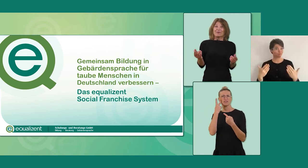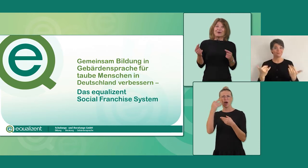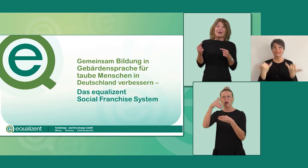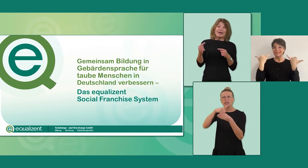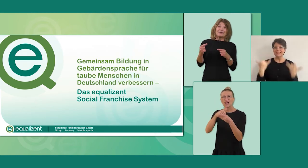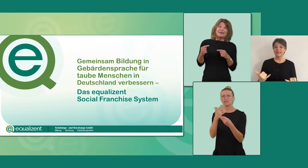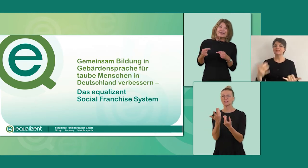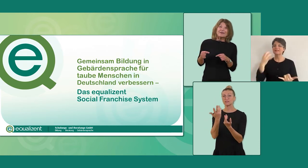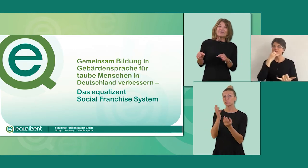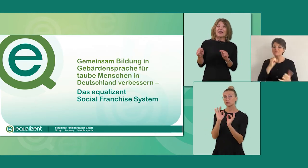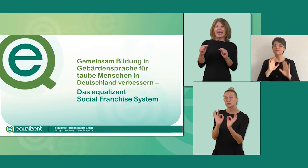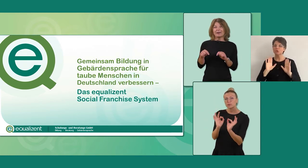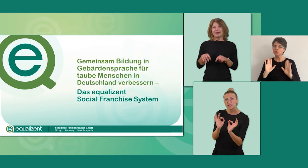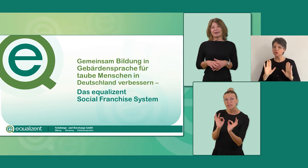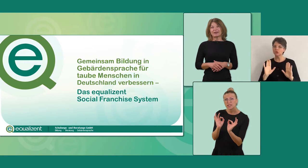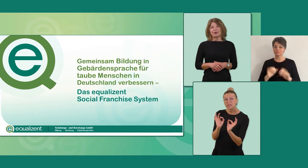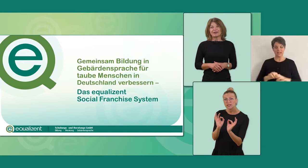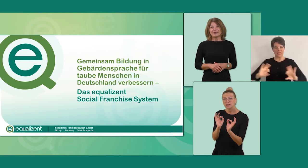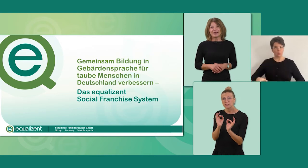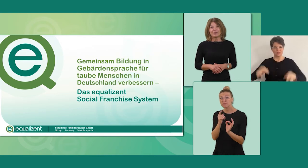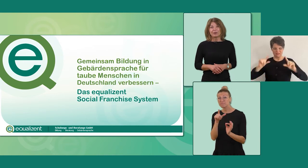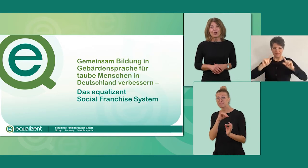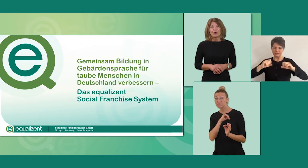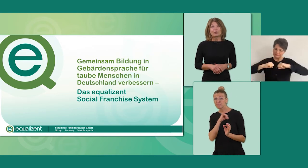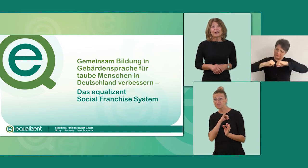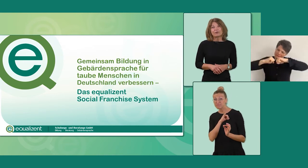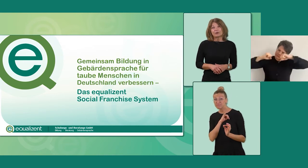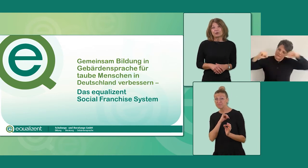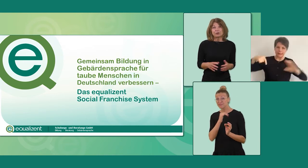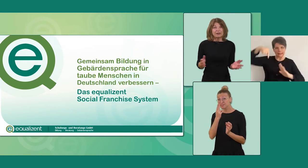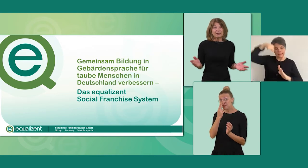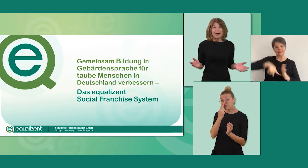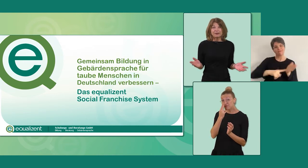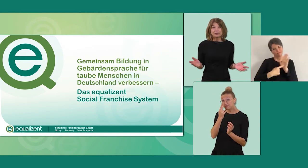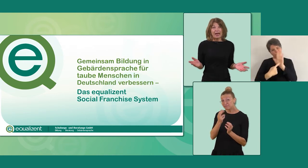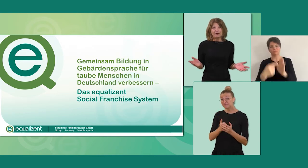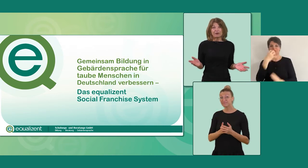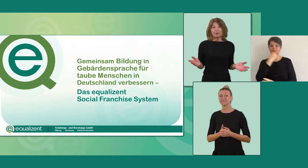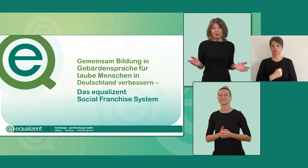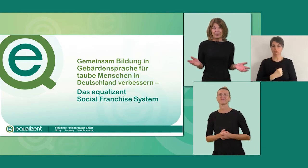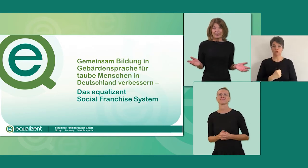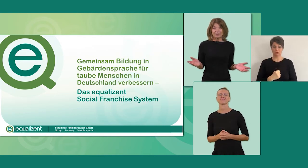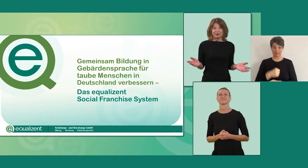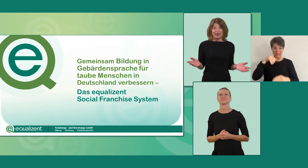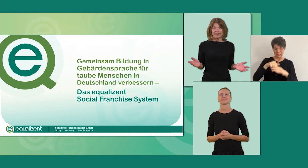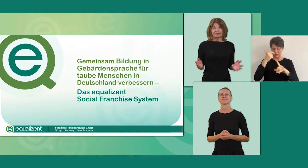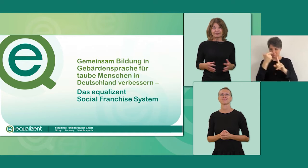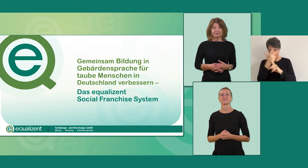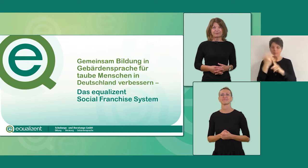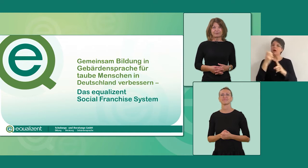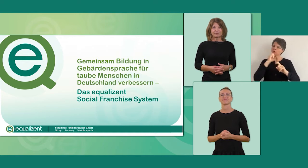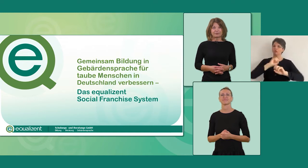Jetzt wollen wir euch einen tiefen Einblick ins Equalizant geben und werden versuchen, die Inhalte so einfach wie möglich